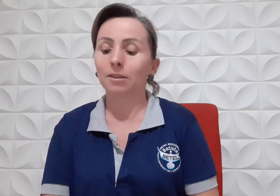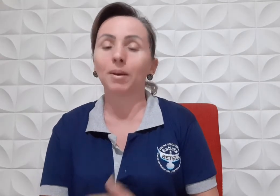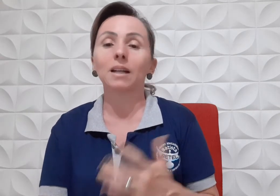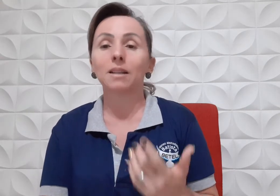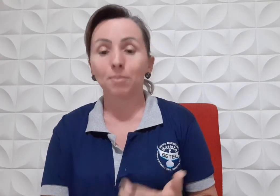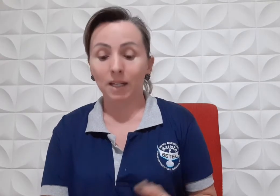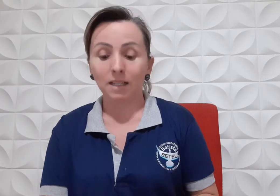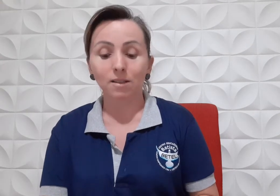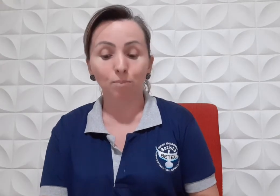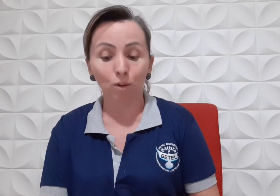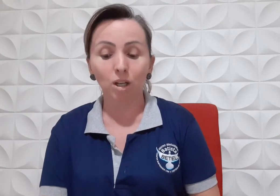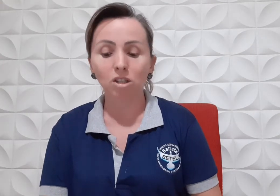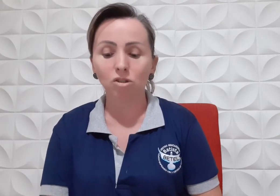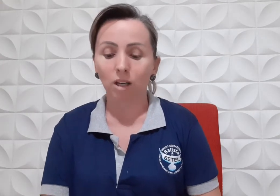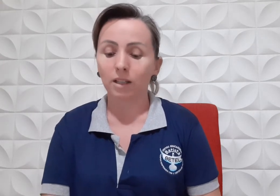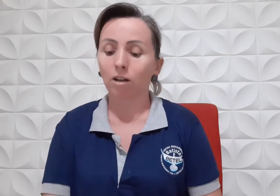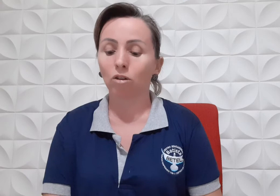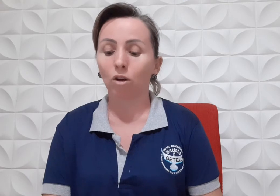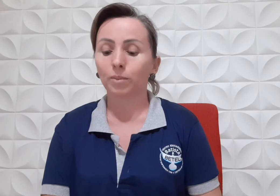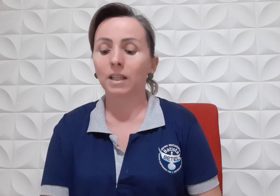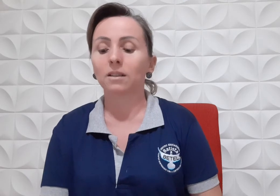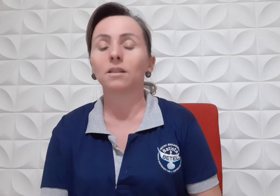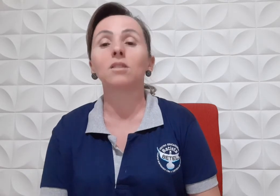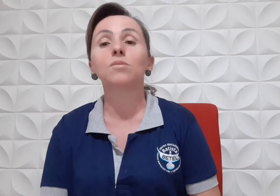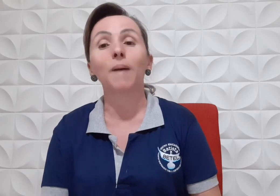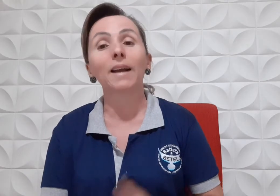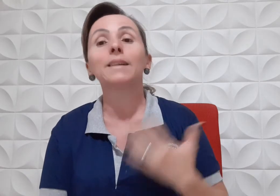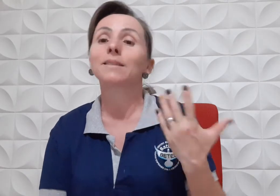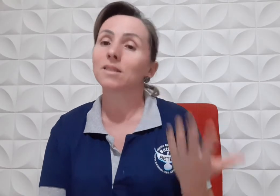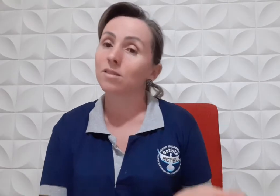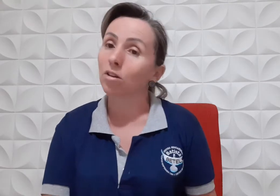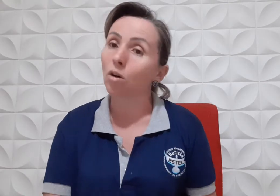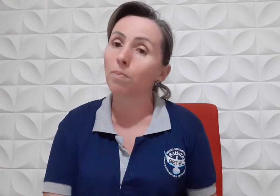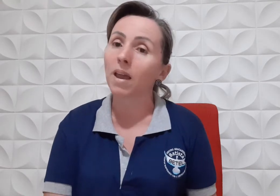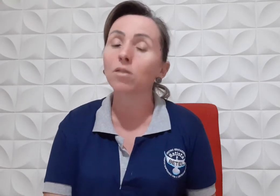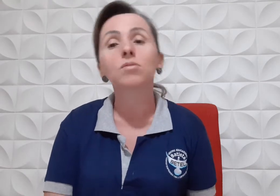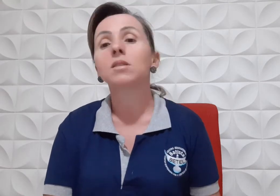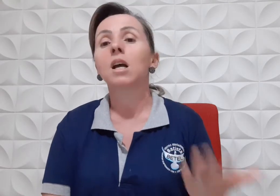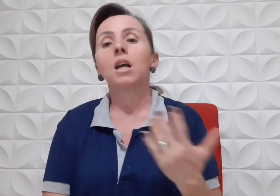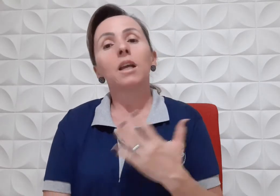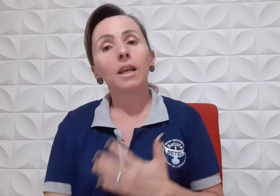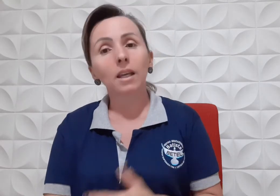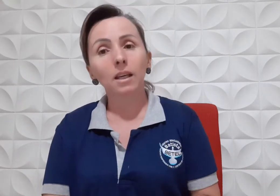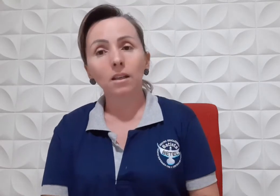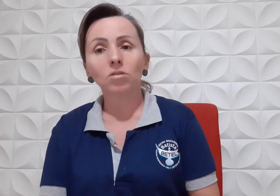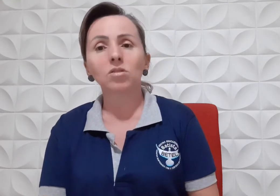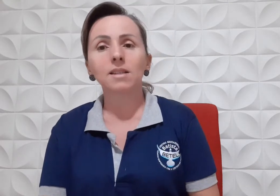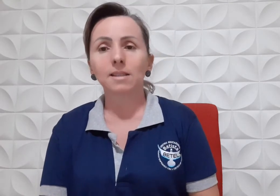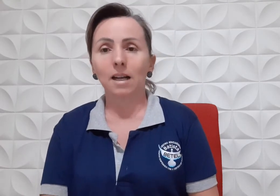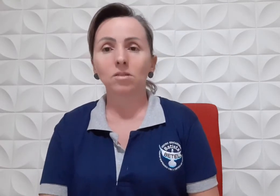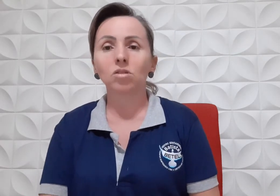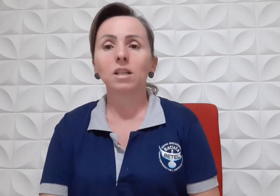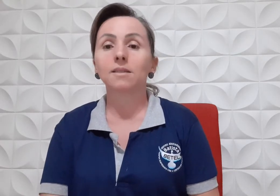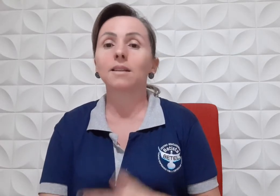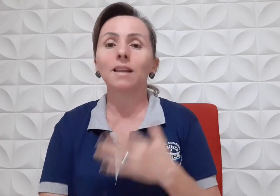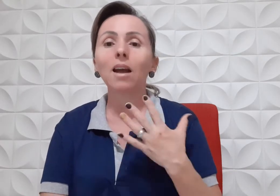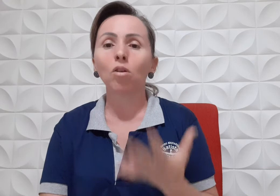pela dependência política e econômica entre os países europeus e dos Estados Unidos. Até